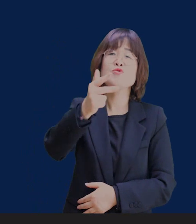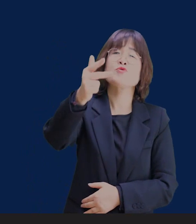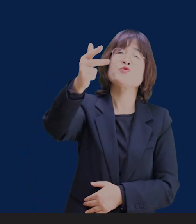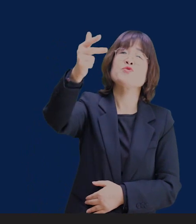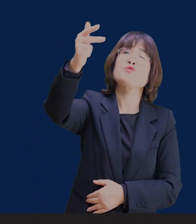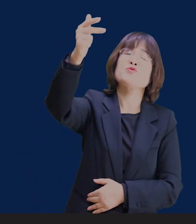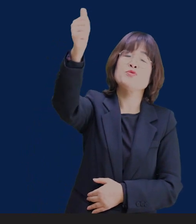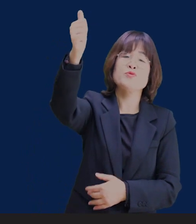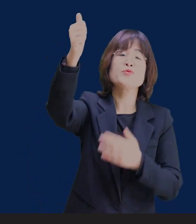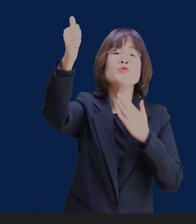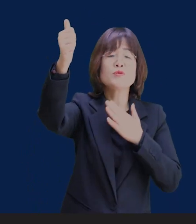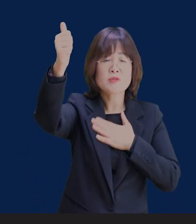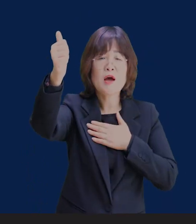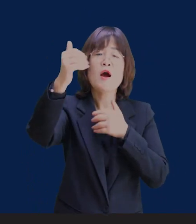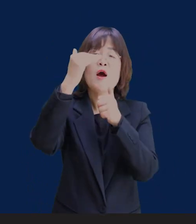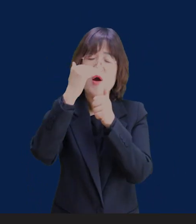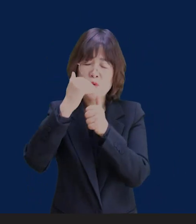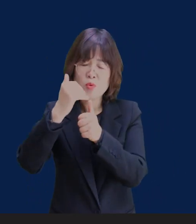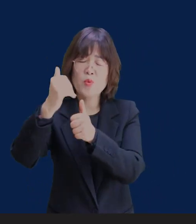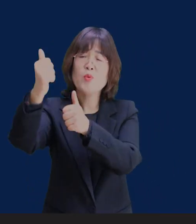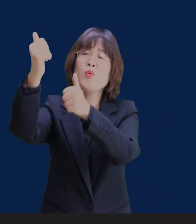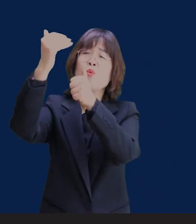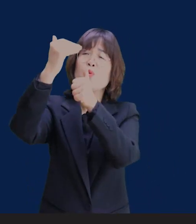죄를 정케 하신 주